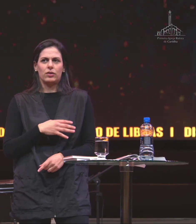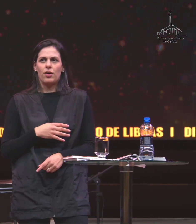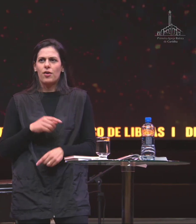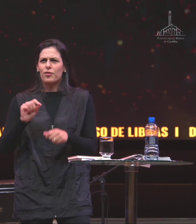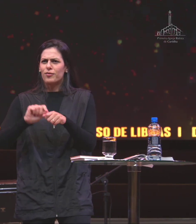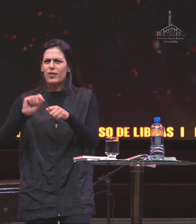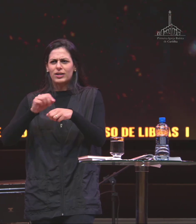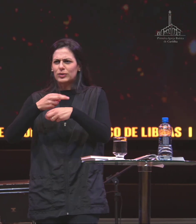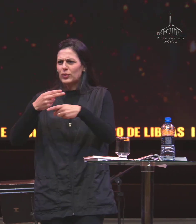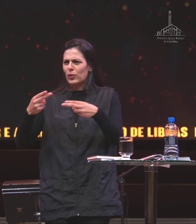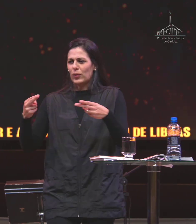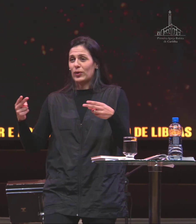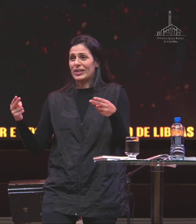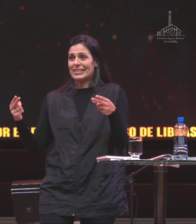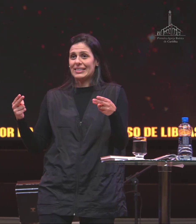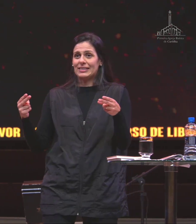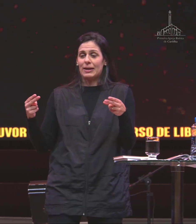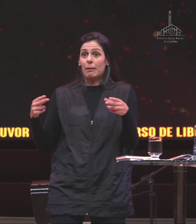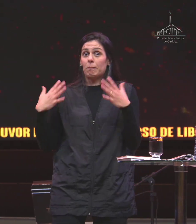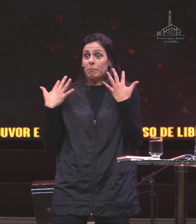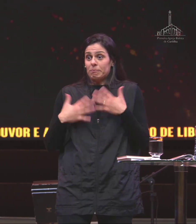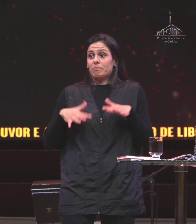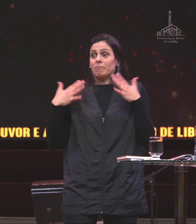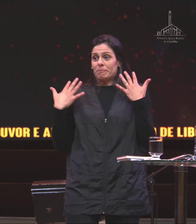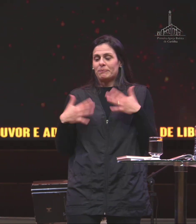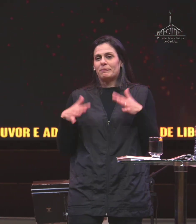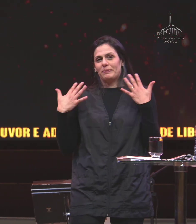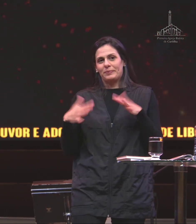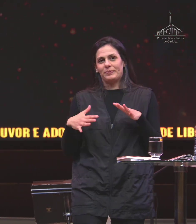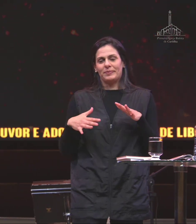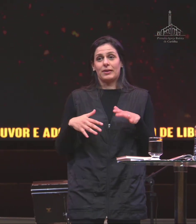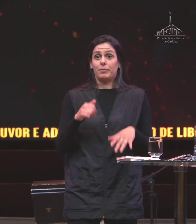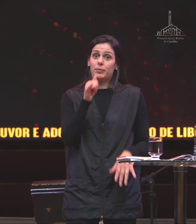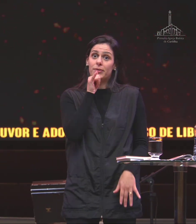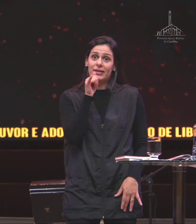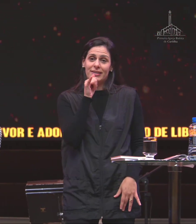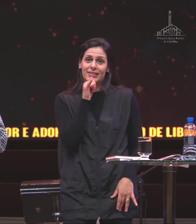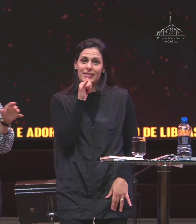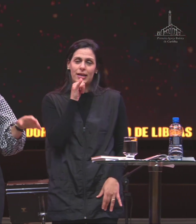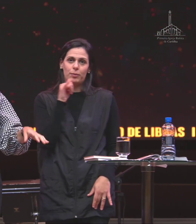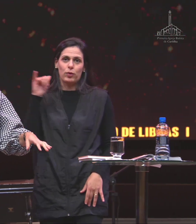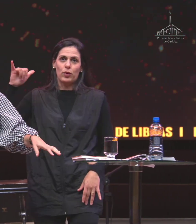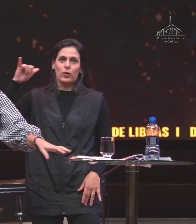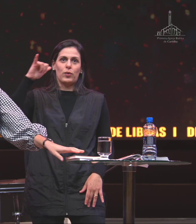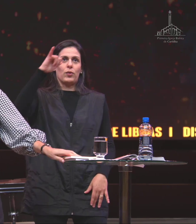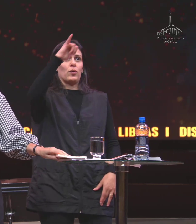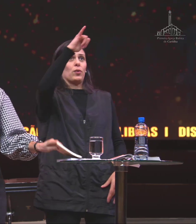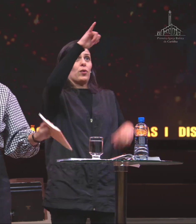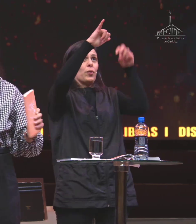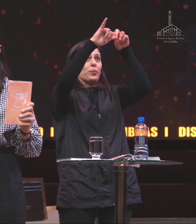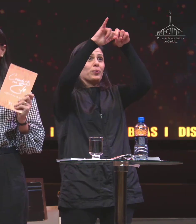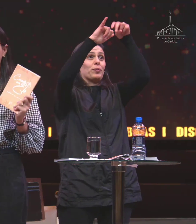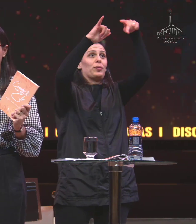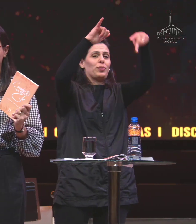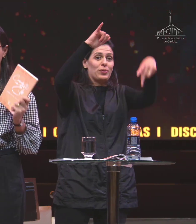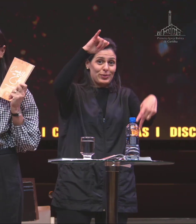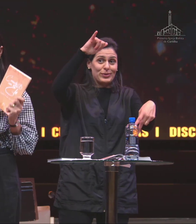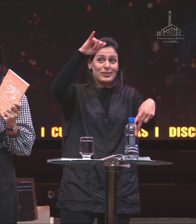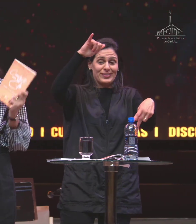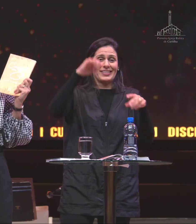divertida e profunda. Bem simples, né? Mas Deus me deu essa graça de escrever e Ele foi me lembrando. Eu orava, Deus, o que o Senhor quer que eu